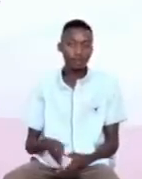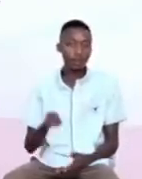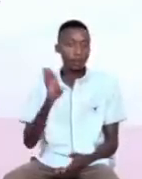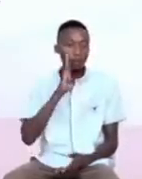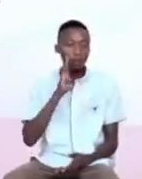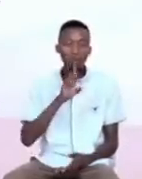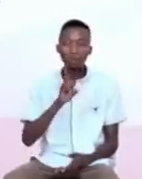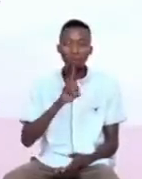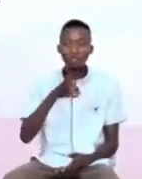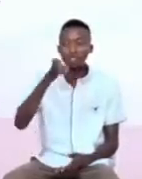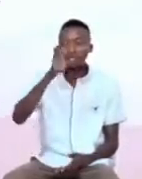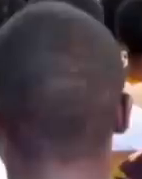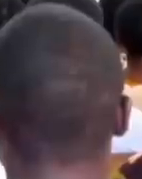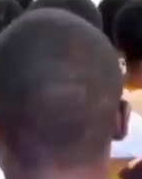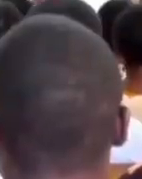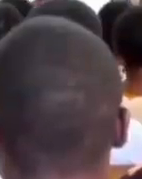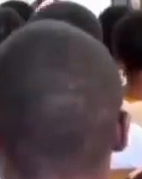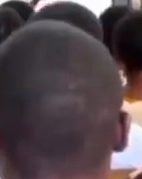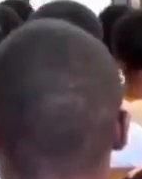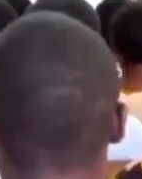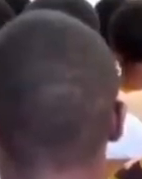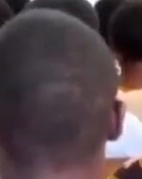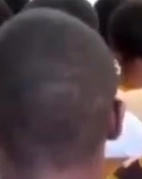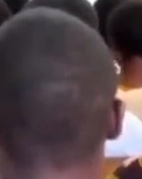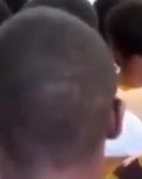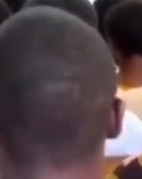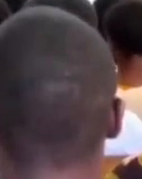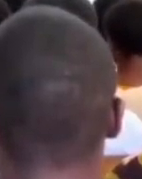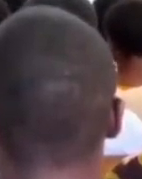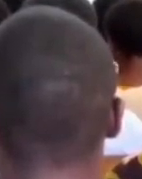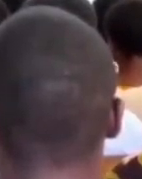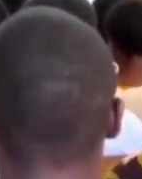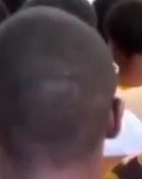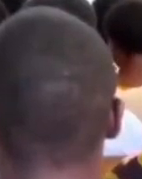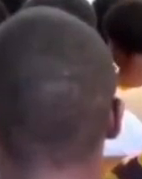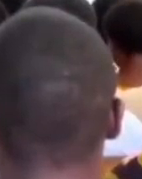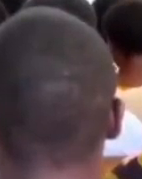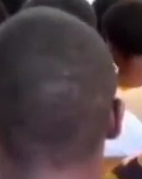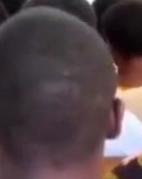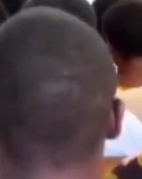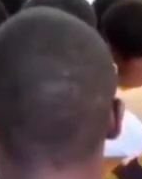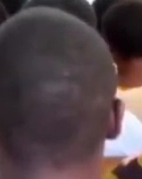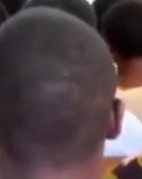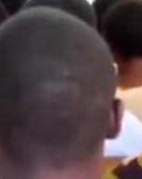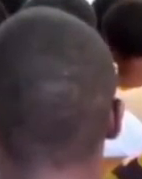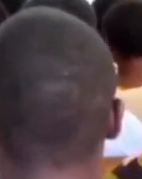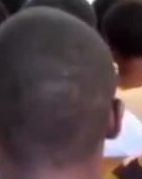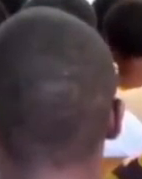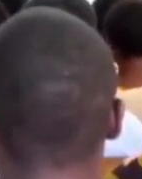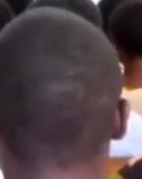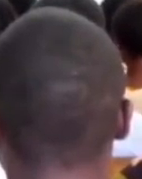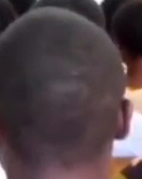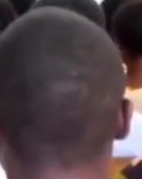Pombe sinywi kwa sababu inaathiri hapa. Na hii kitu inatakiwa kwa ajili ya kazi ya